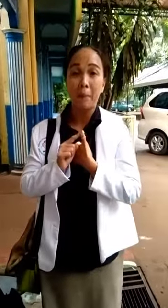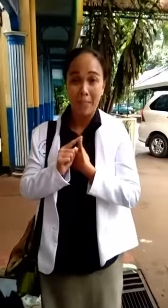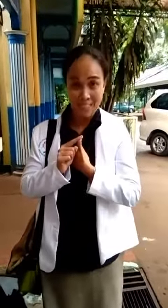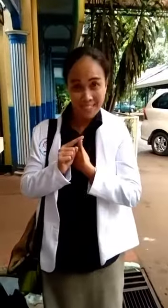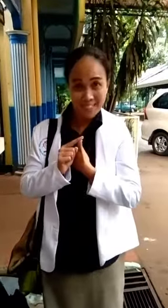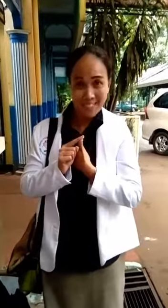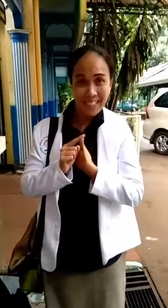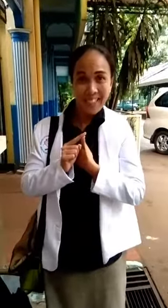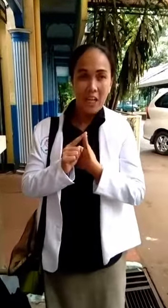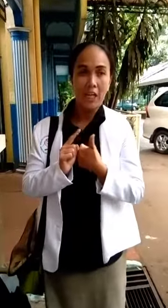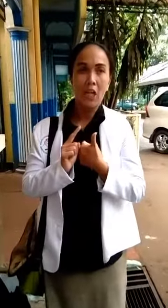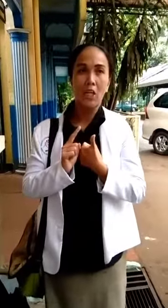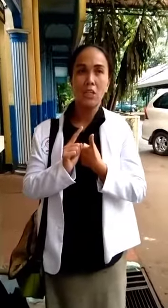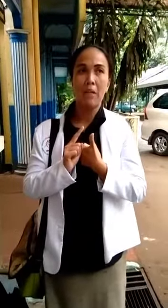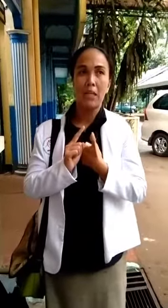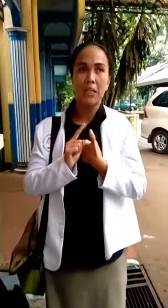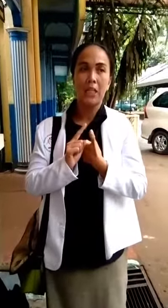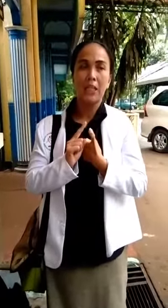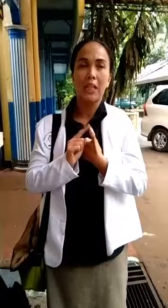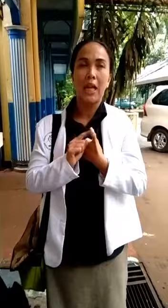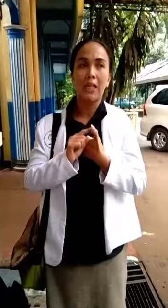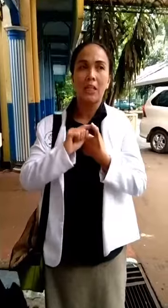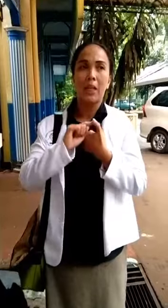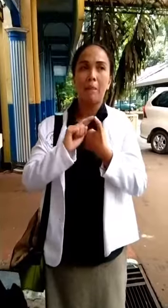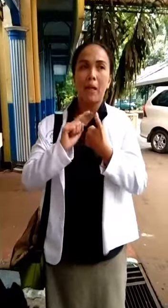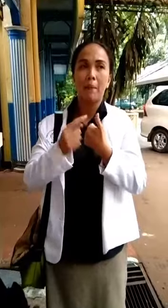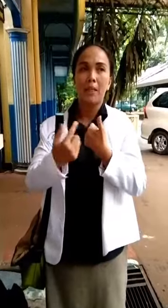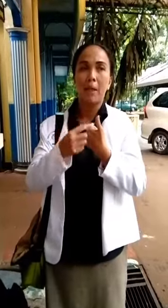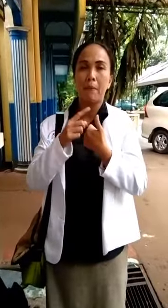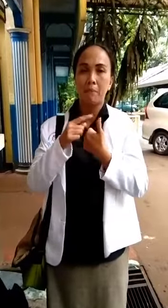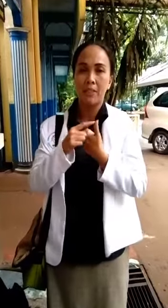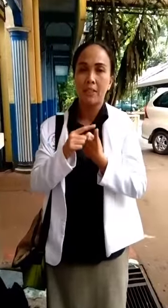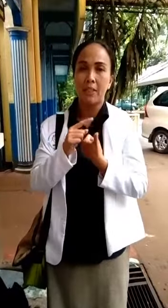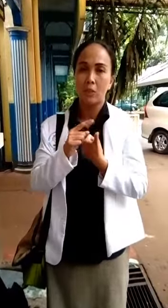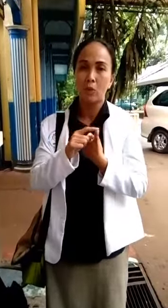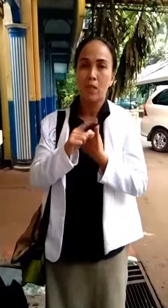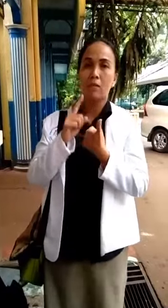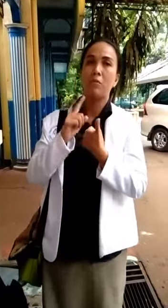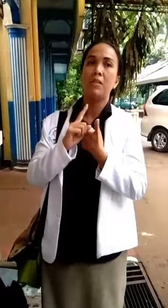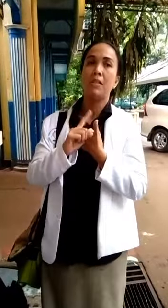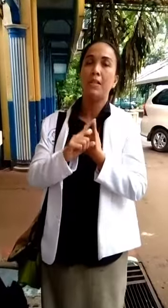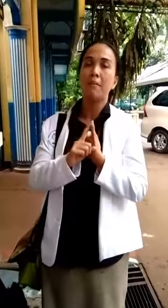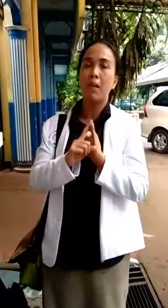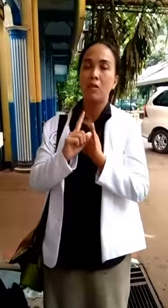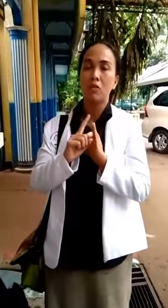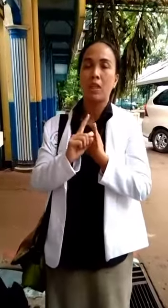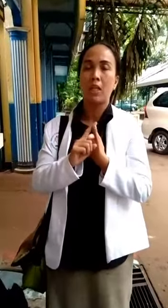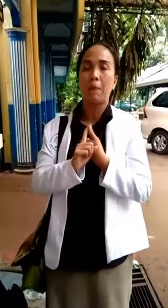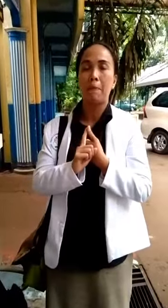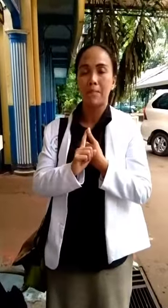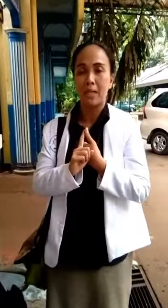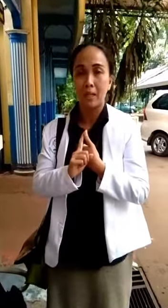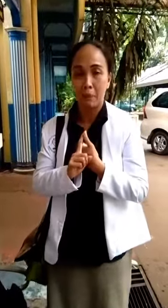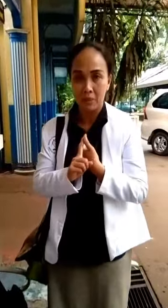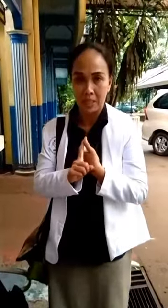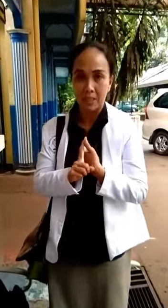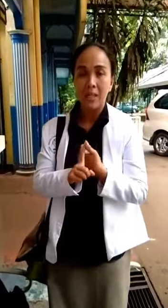pipis. Karena kalau semakin sering ditahan, nanti lama-lama dia pipisnya tidak tuntas, itu bisa jadi langsung terjadi pembesaran di prostat.